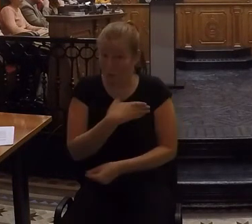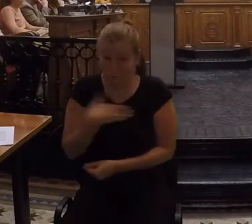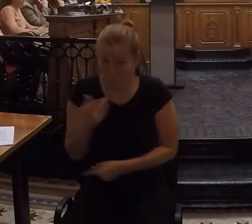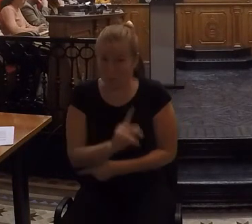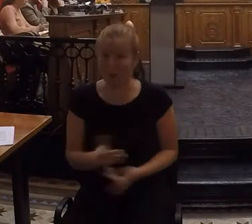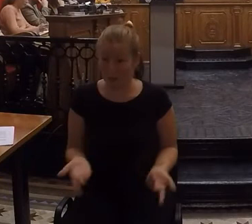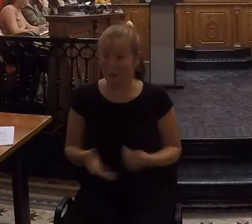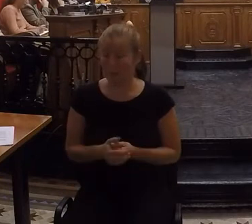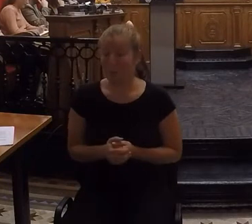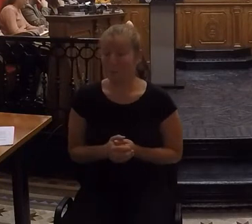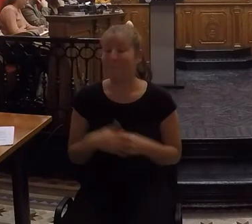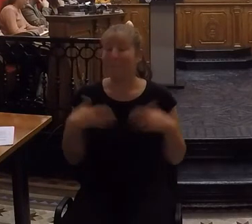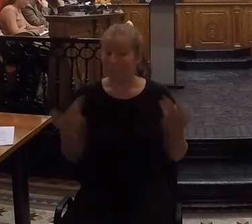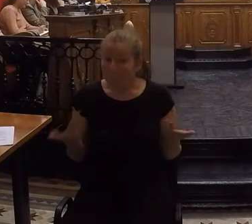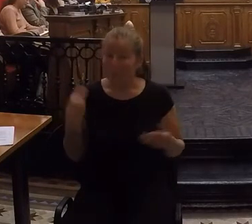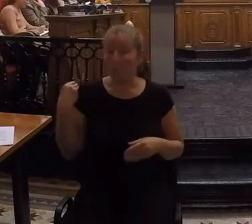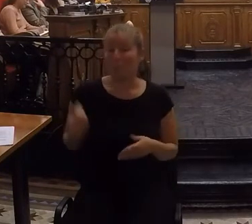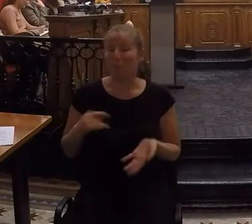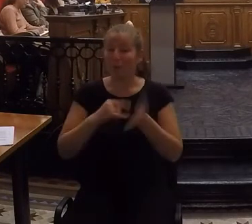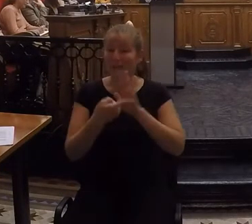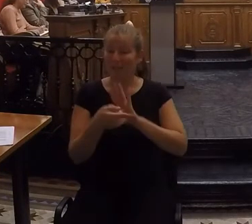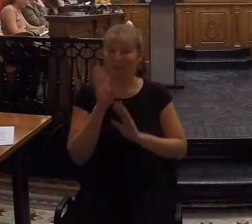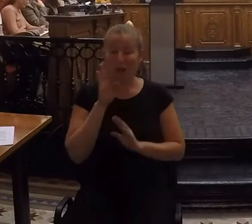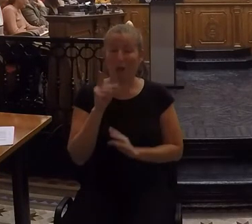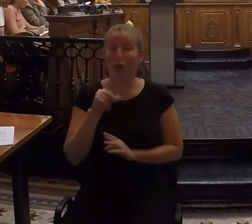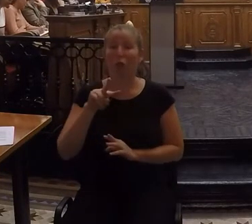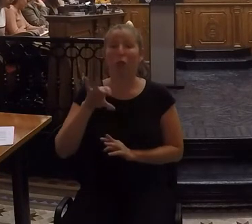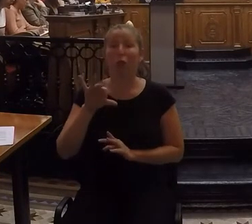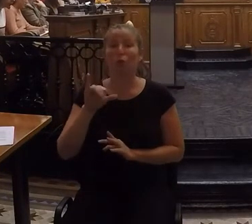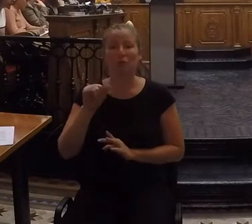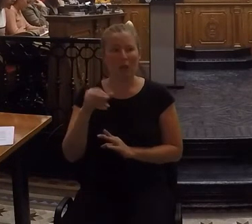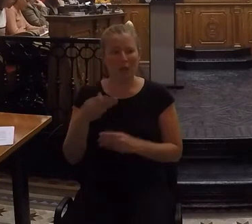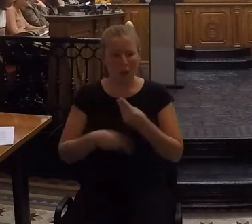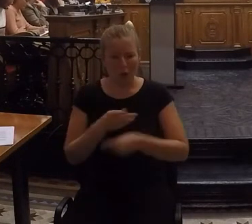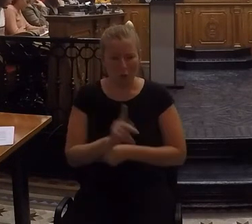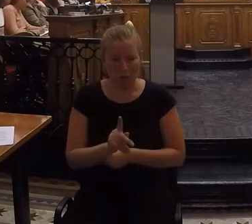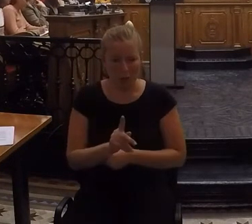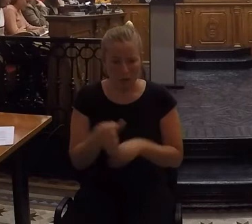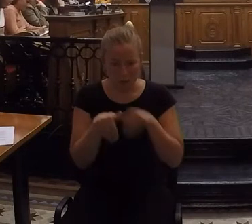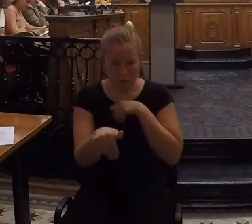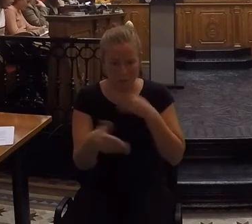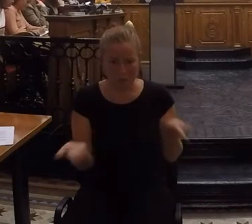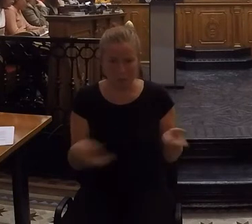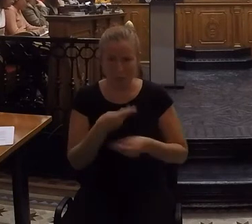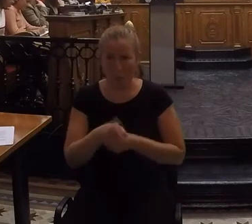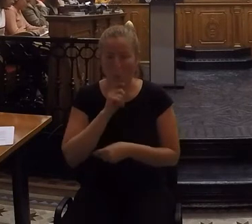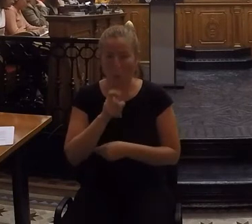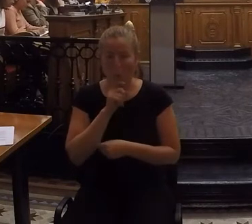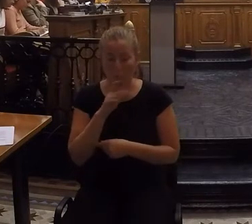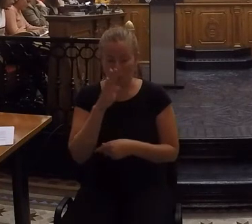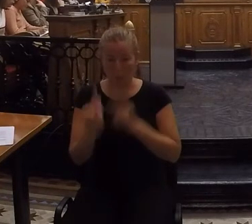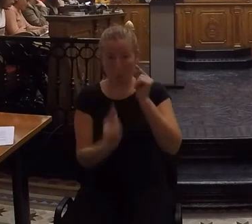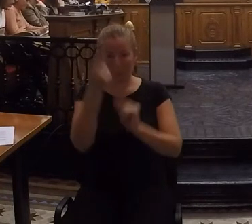selecciona la estrategia DUSI-Elche, ¿qué vamos a hacer? Porque en los presupuestos el dinero ya